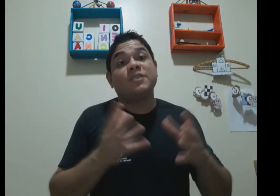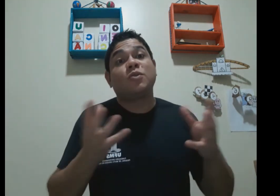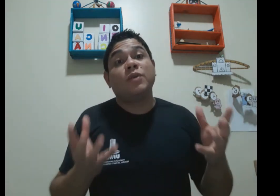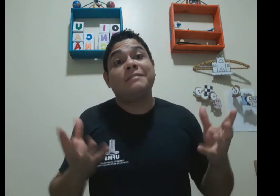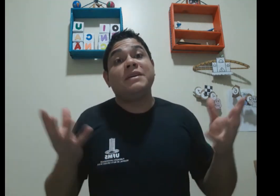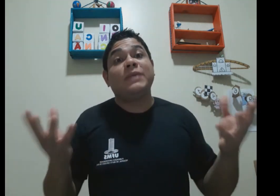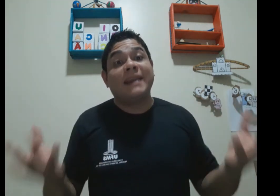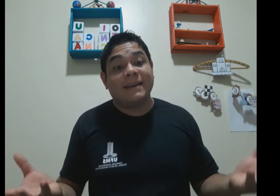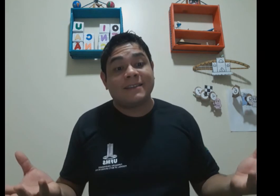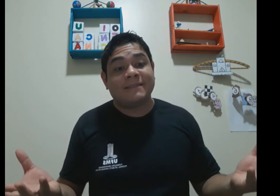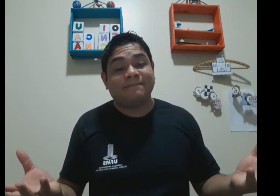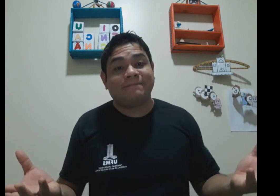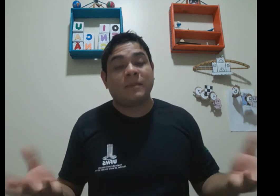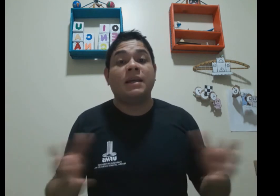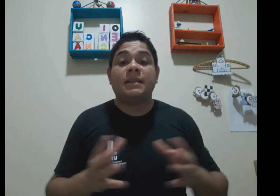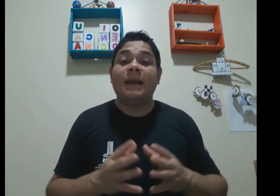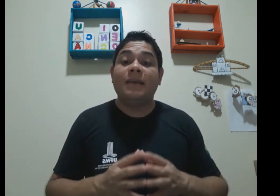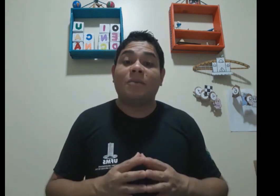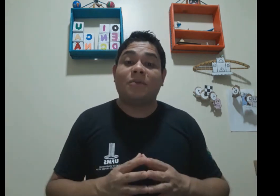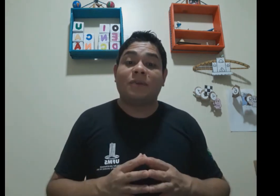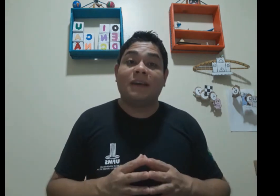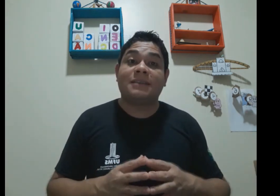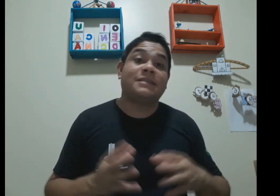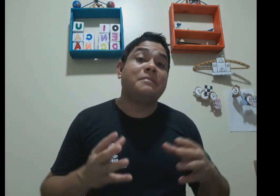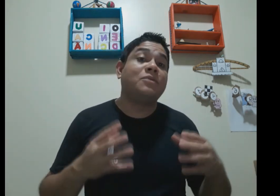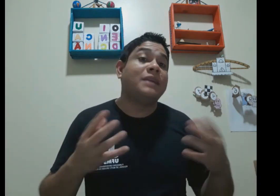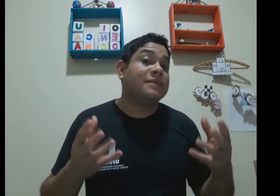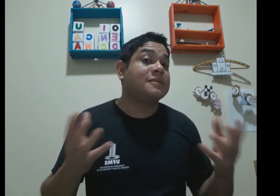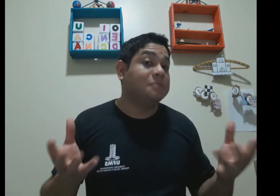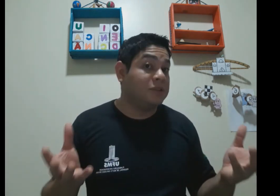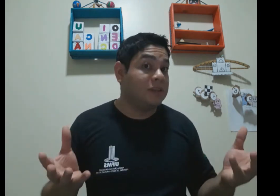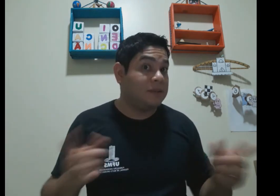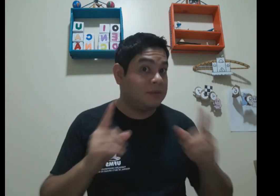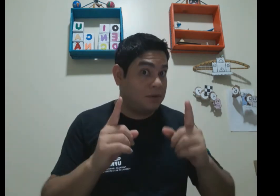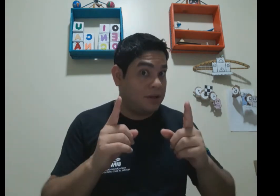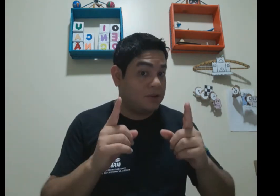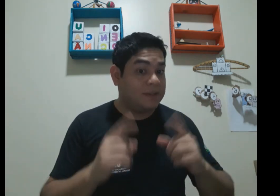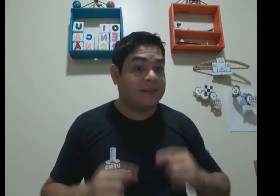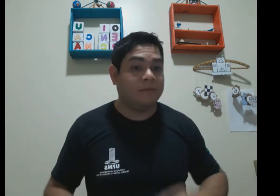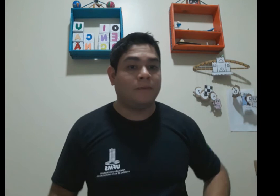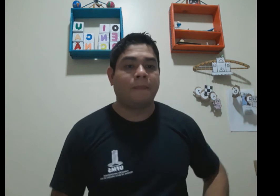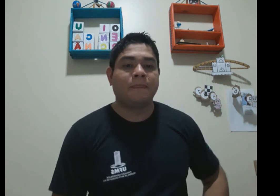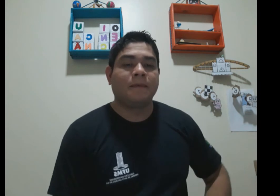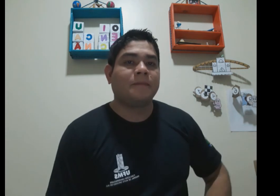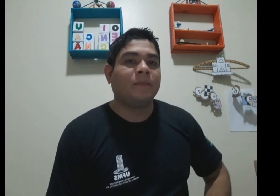exclui ambiguidades. Na língua portuguesa, as ambiguidades são possíveis. Olha só o exemplo.